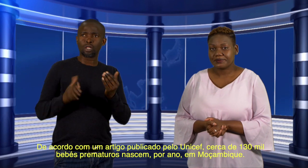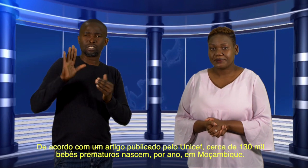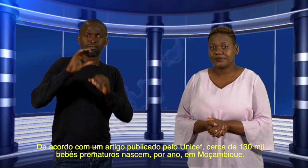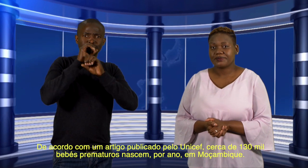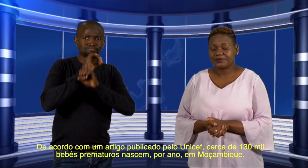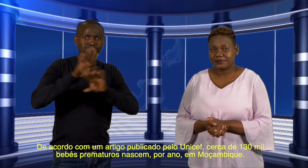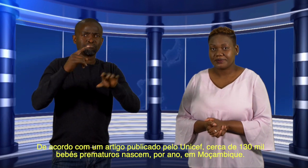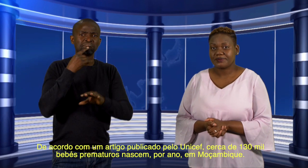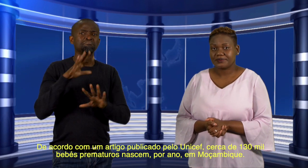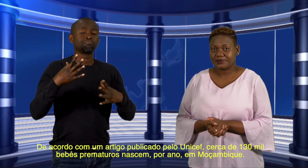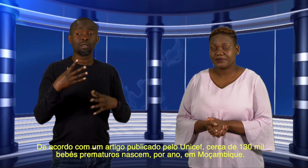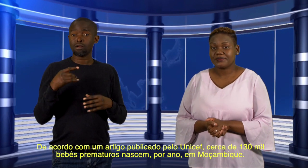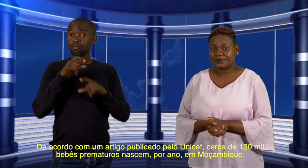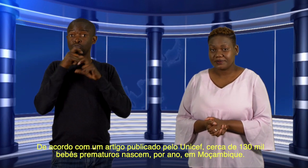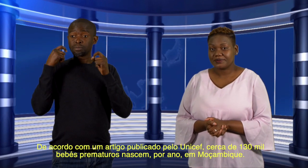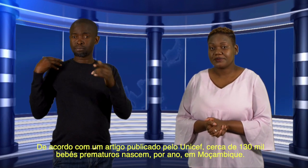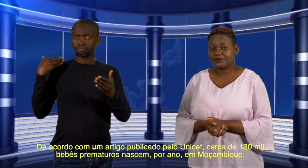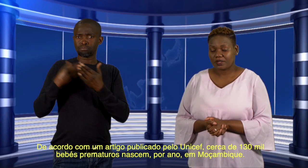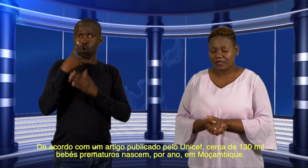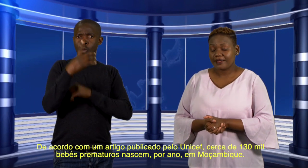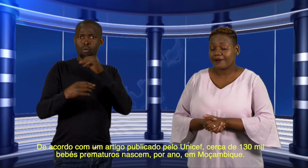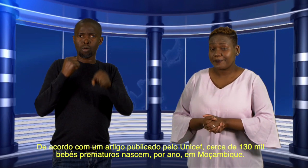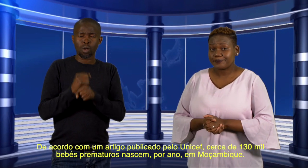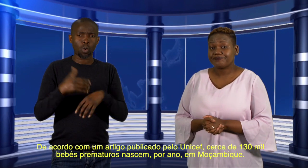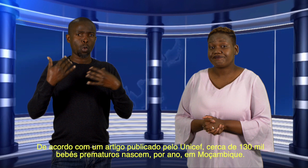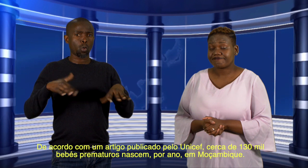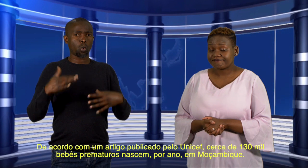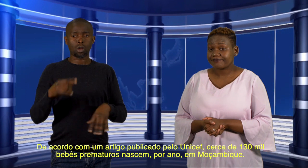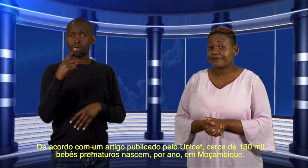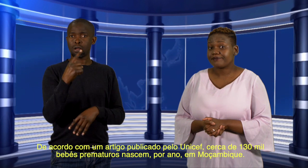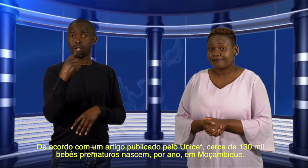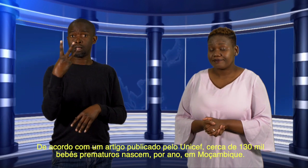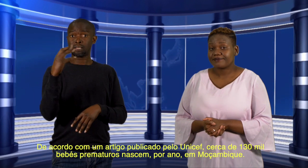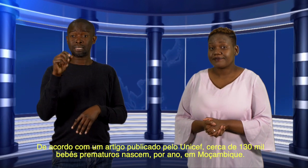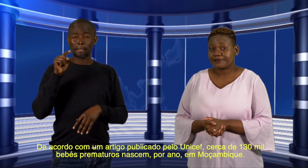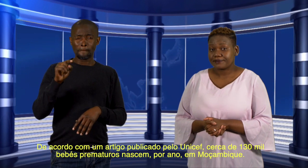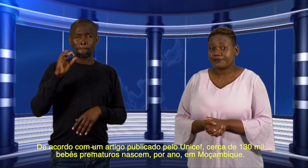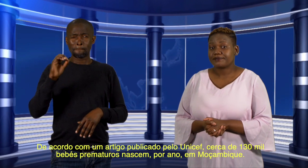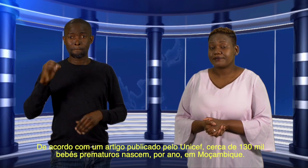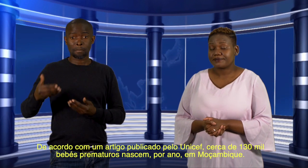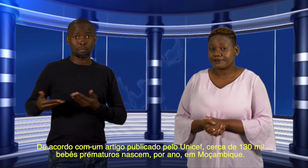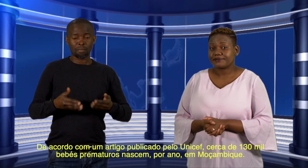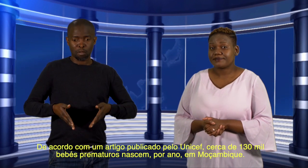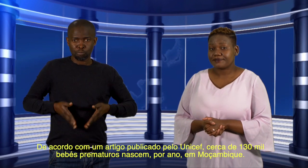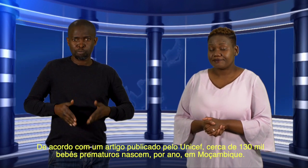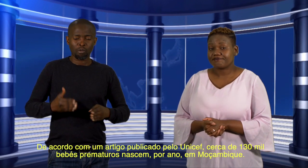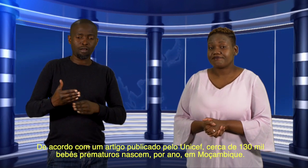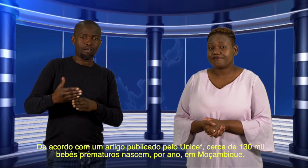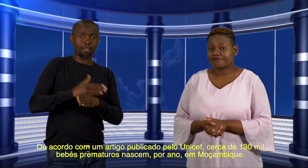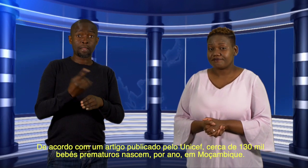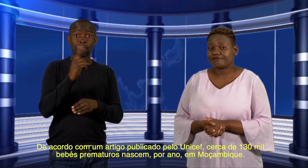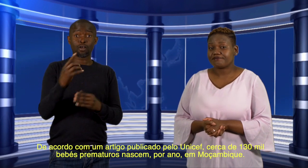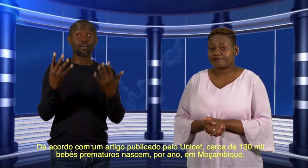um artigo publicado pelo Unicef, cerca de 130 mil bebês prematuros nascem por ano em